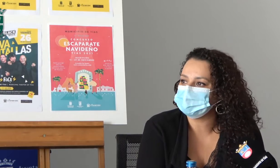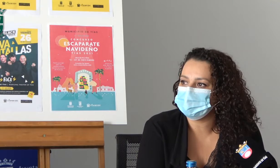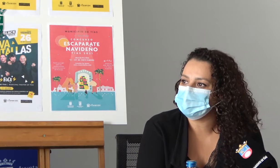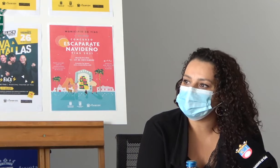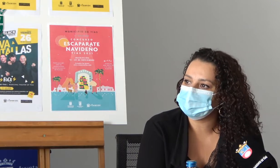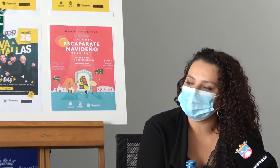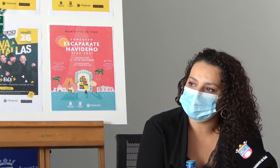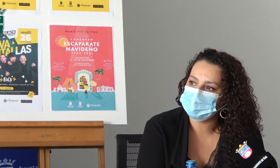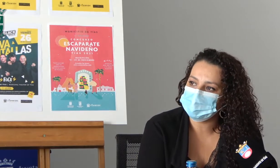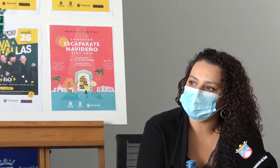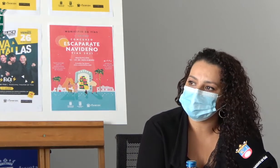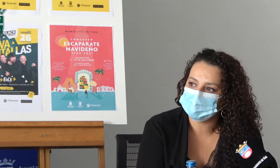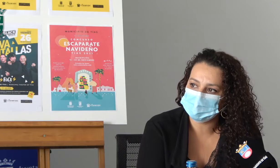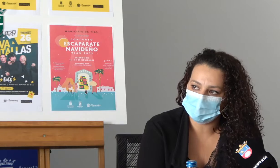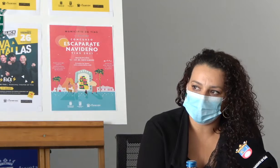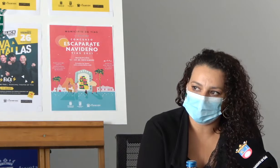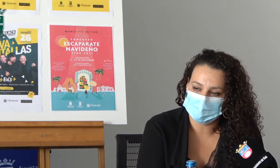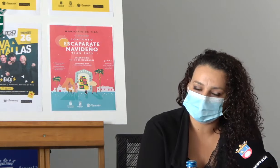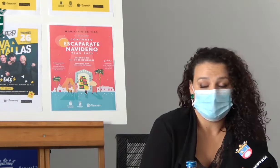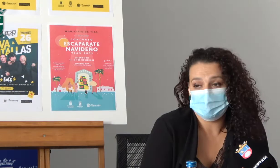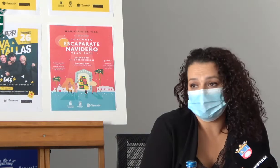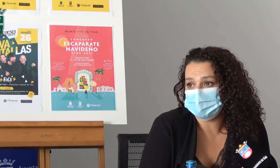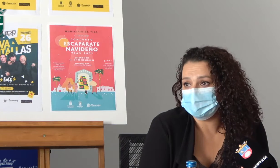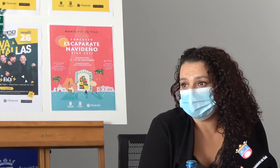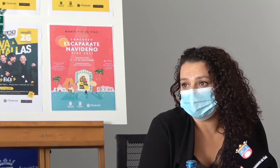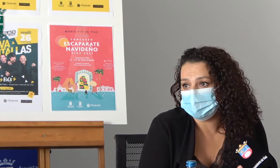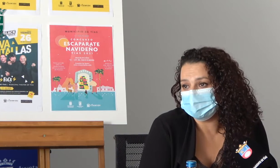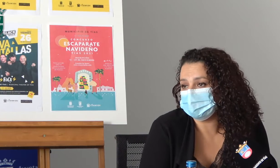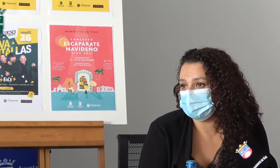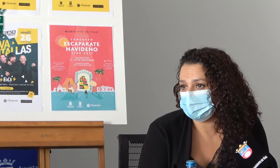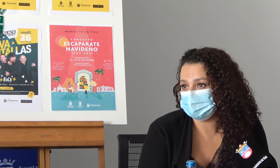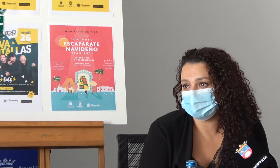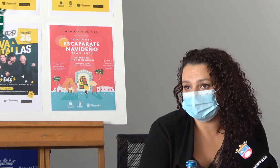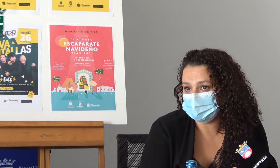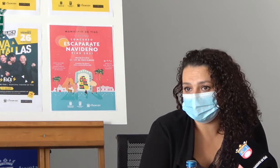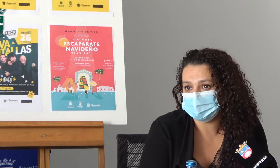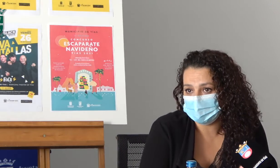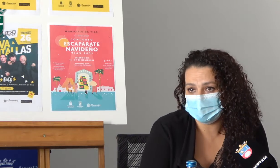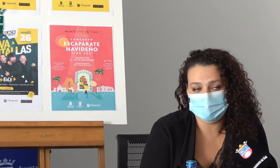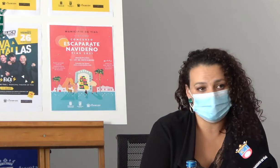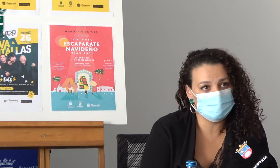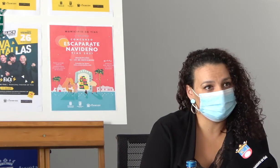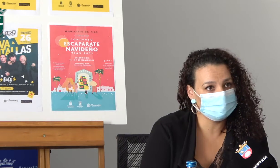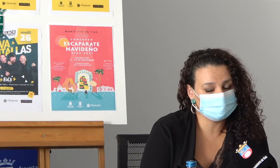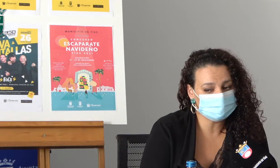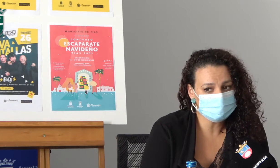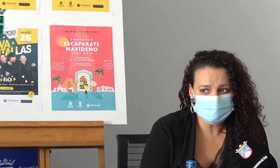colectivo le ha afectado muchísimo en términos de inserción sociolaboral. El proyecto que nos acomete es una colaboración donde va a haber